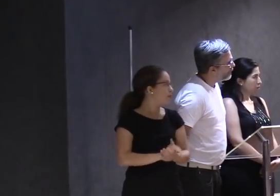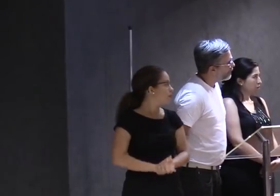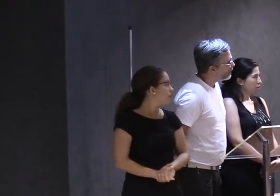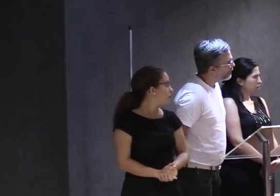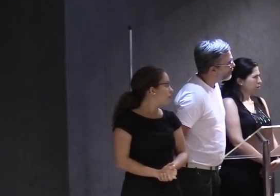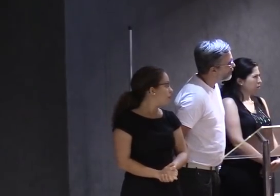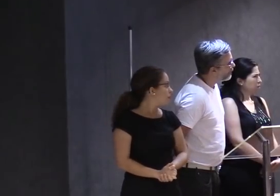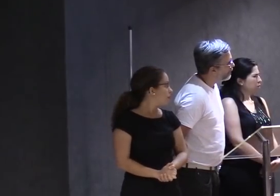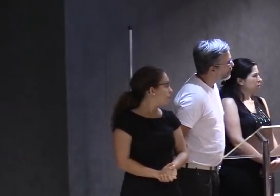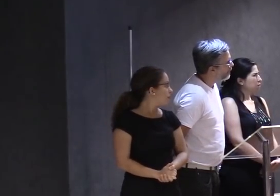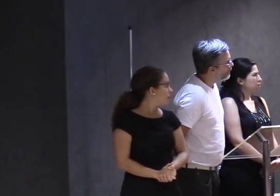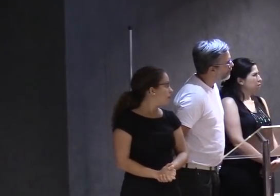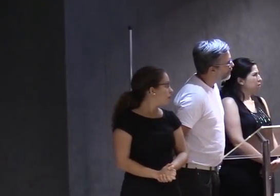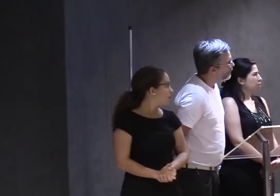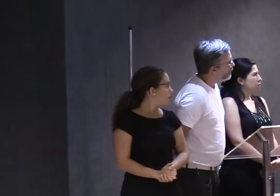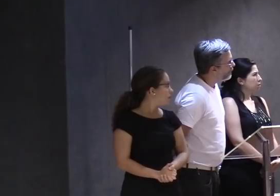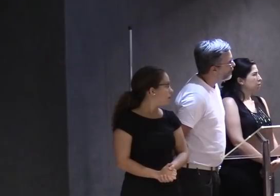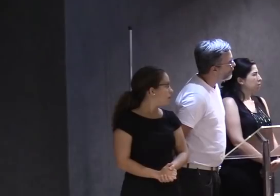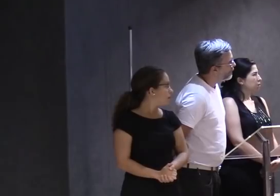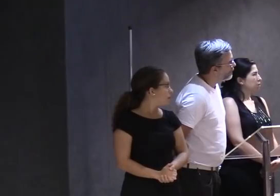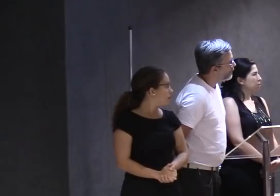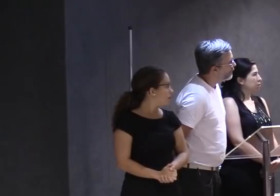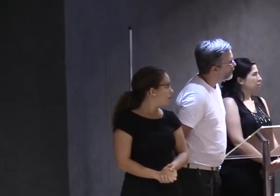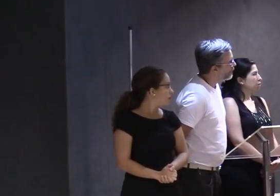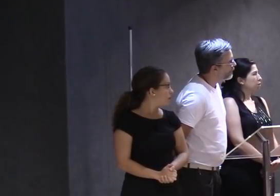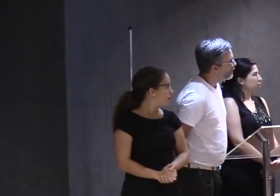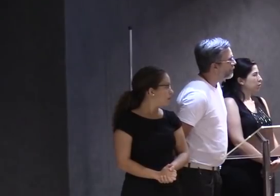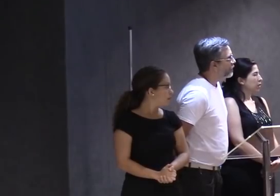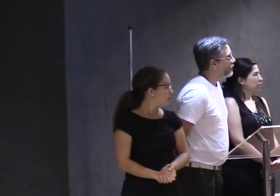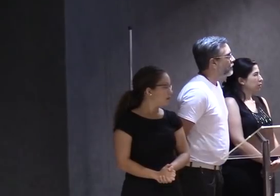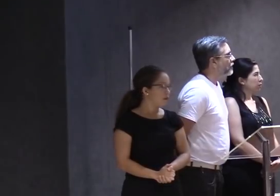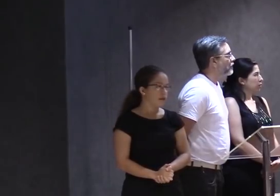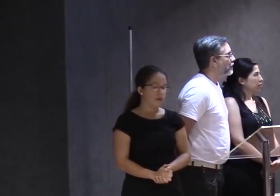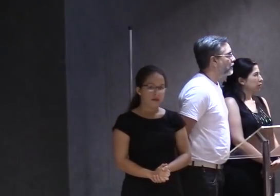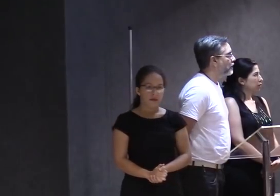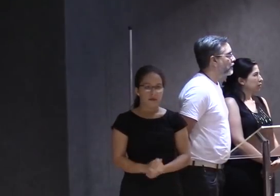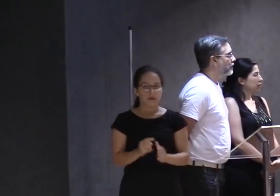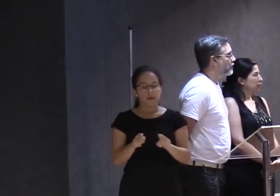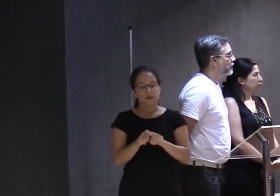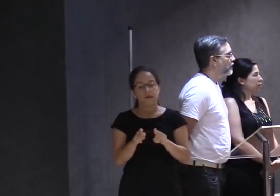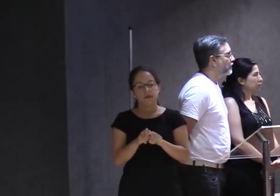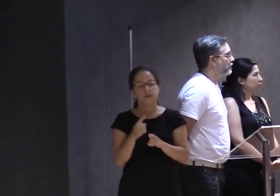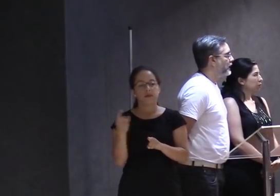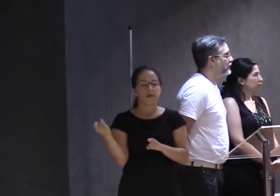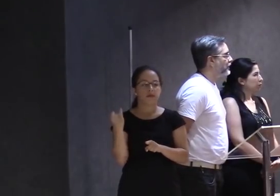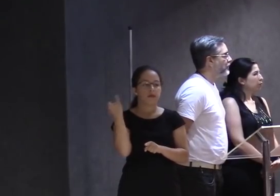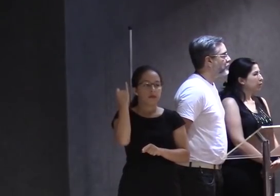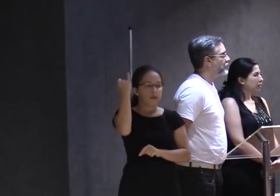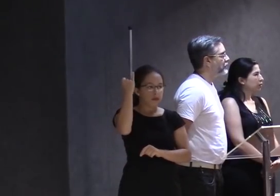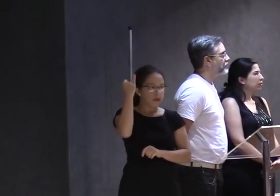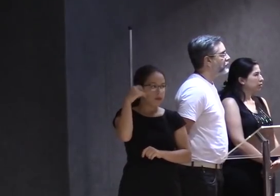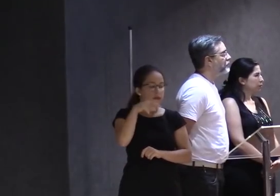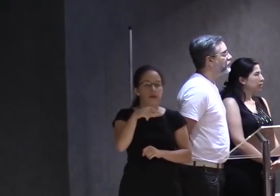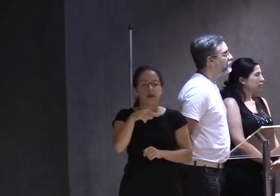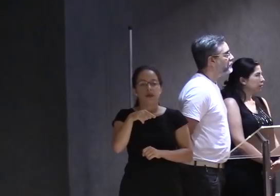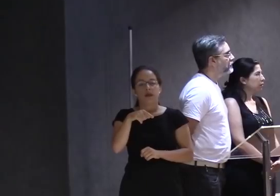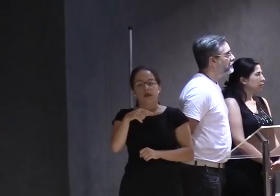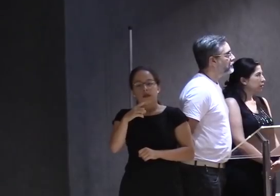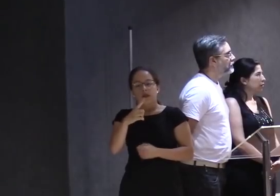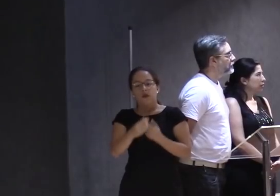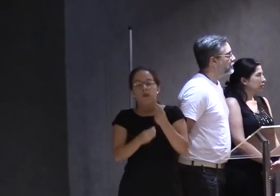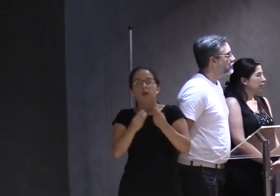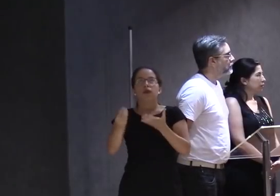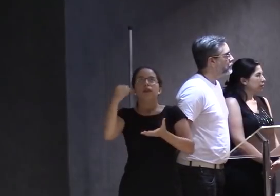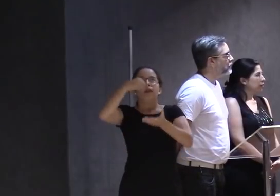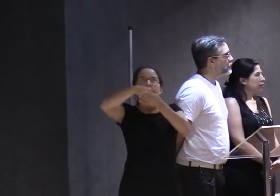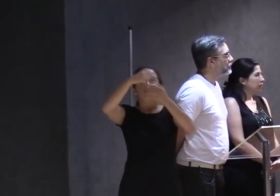heads towards the student-centered learning processes. Nós temos que ter esse tipo de paradigmas na nossa mente